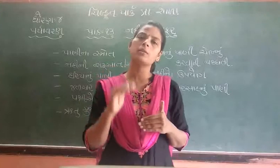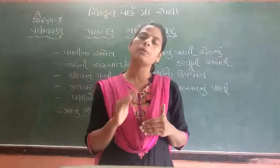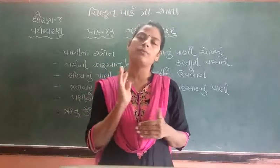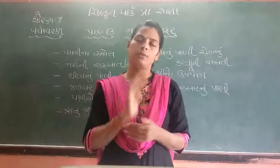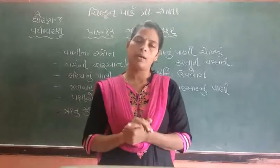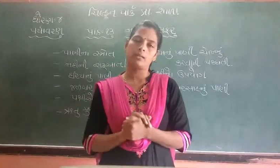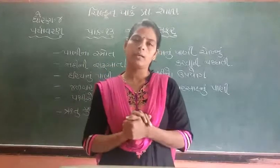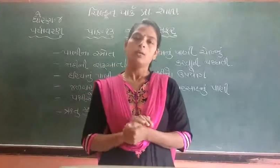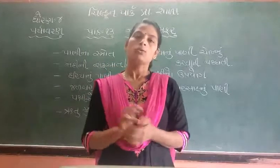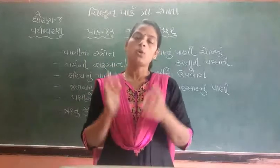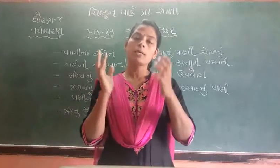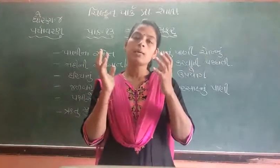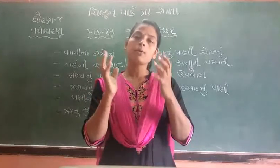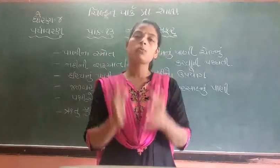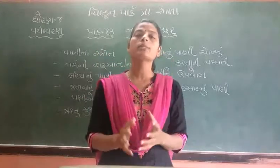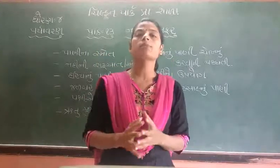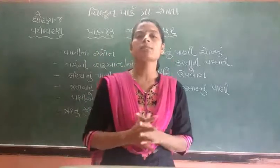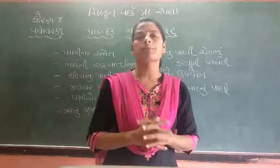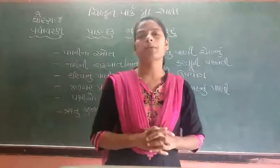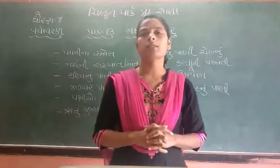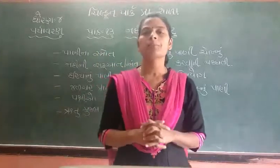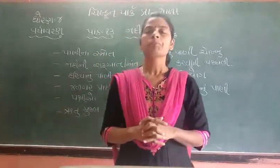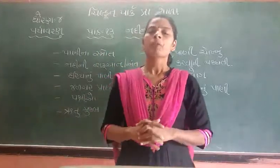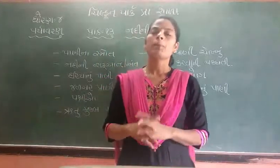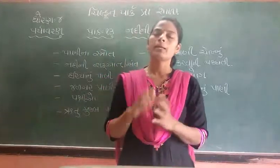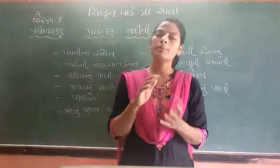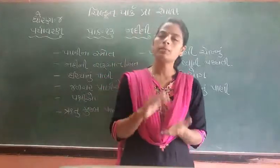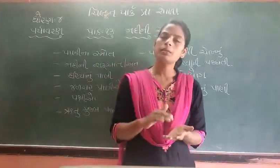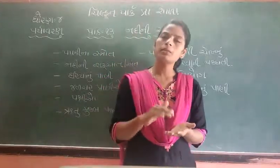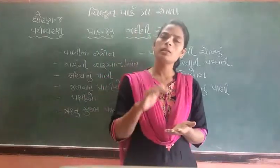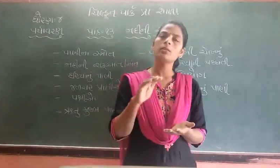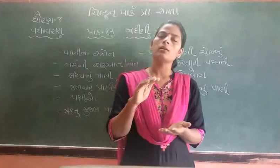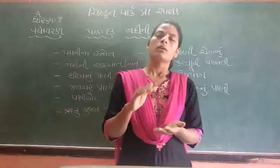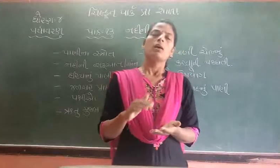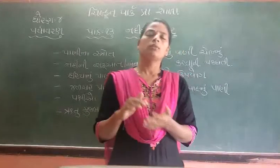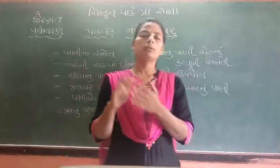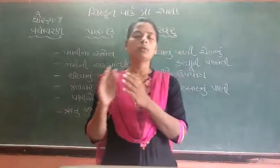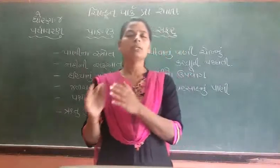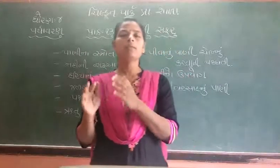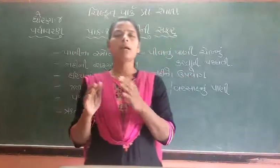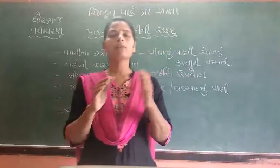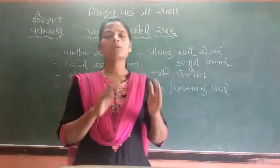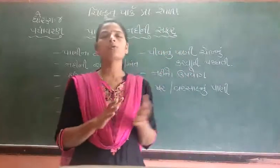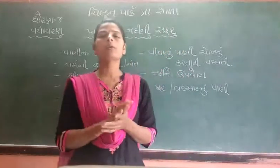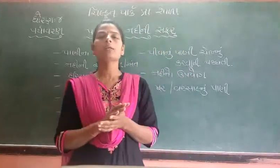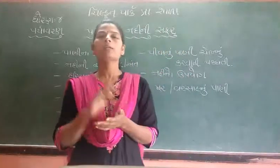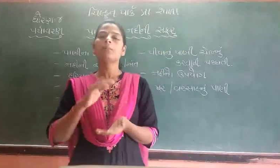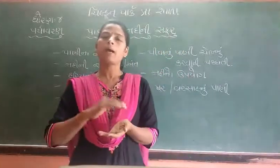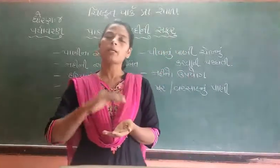પણ ફેરફાર થાય. ચોમાસામાં ખૂબ જ વરસાદ પડે છે, પરિણામે જમીનની અંદર અથવા તો નદી તળાવ સરોવરની અંદર પાણીનું